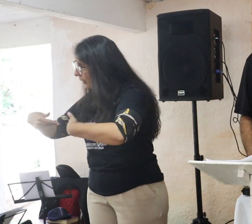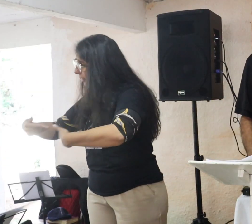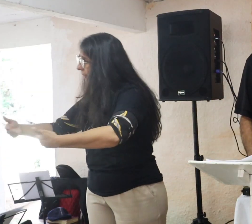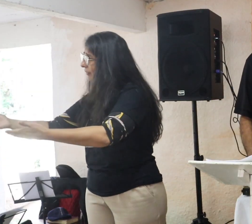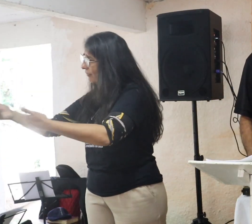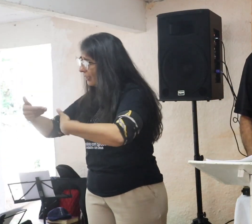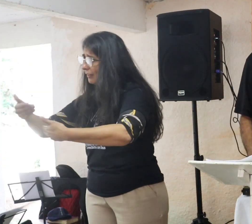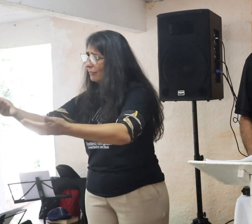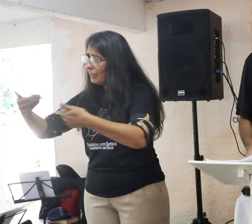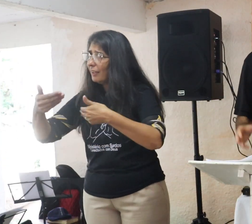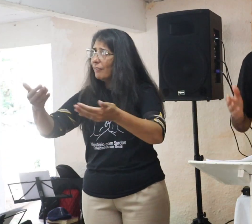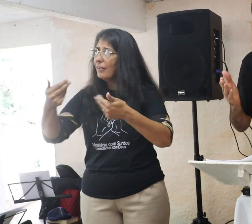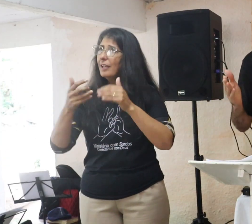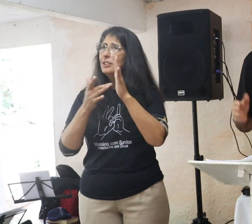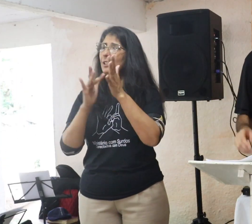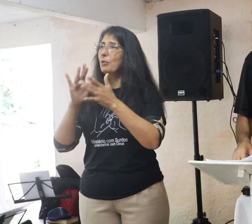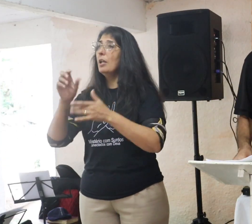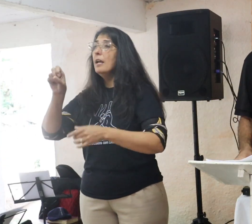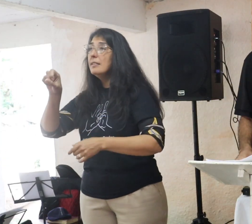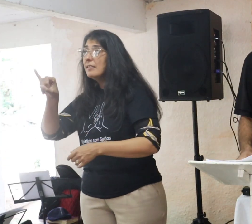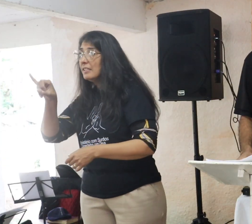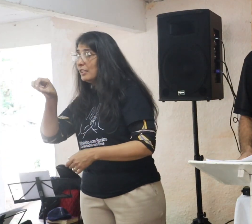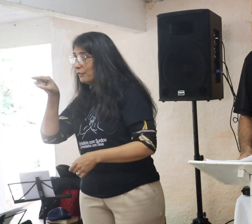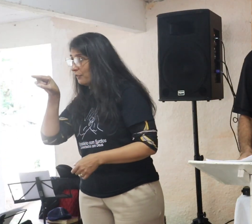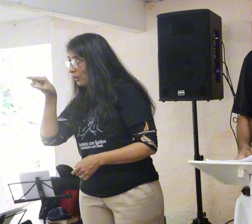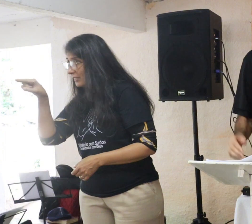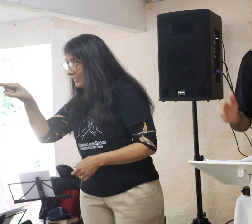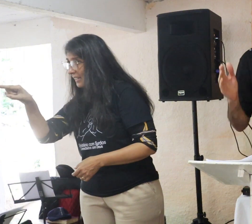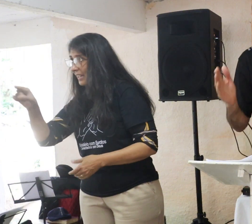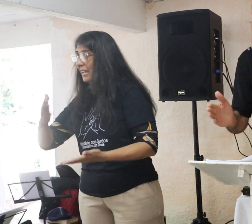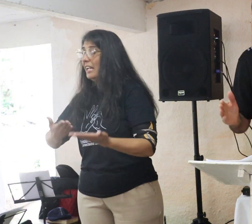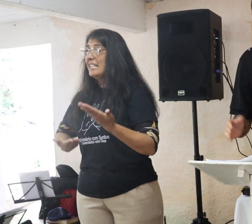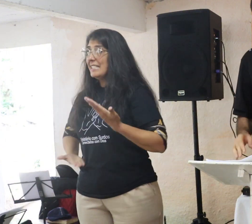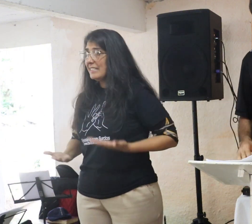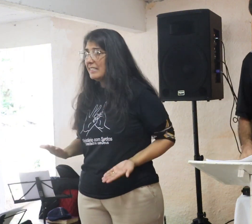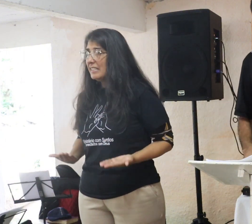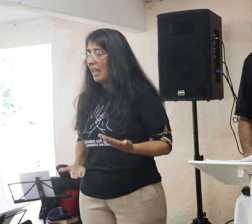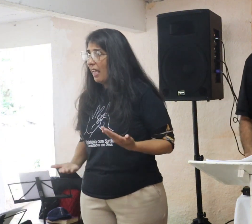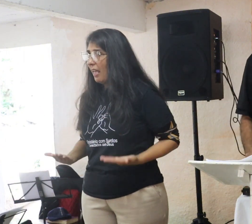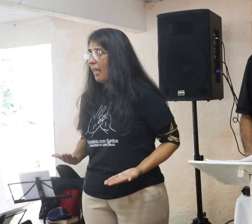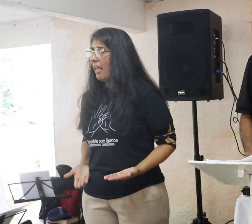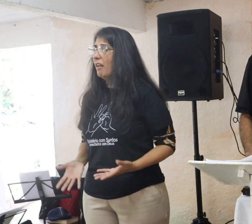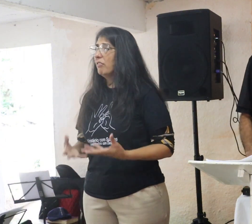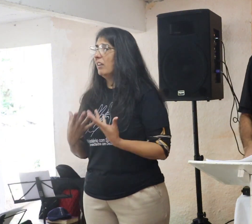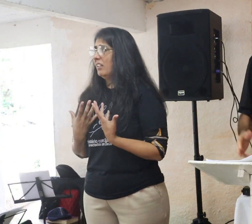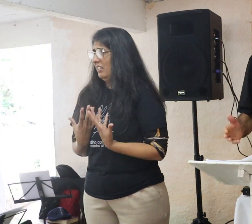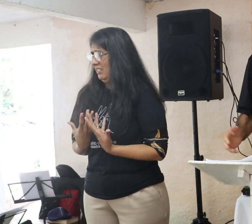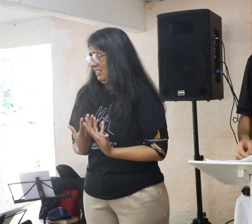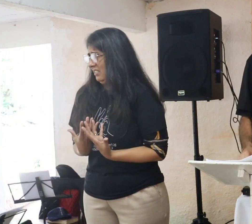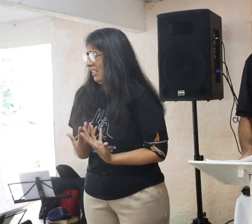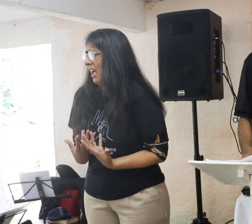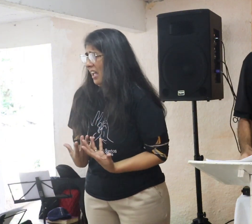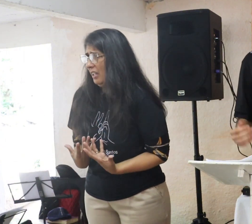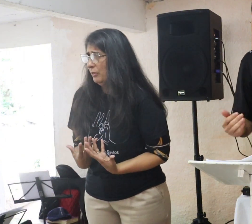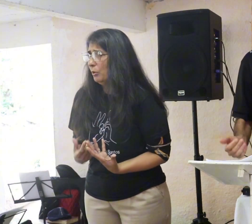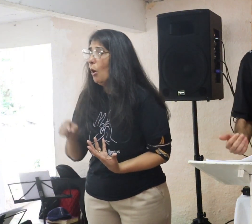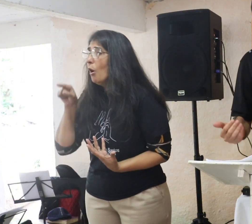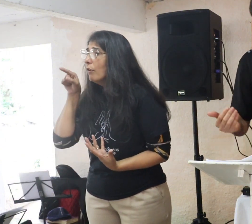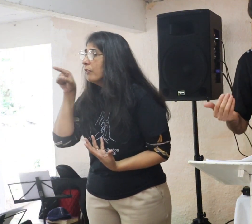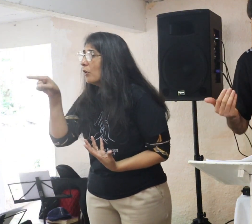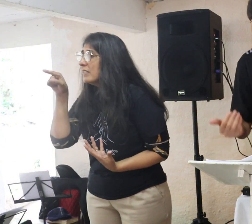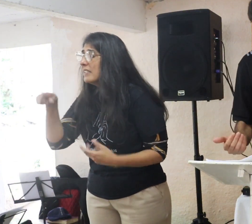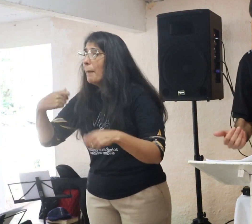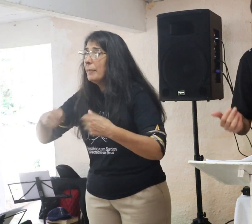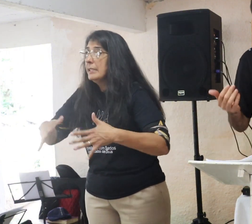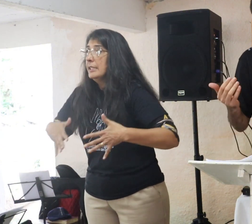promessa. Se você é um servo cansado no ministério, anime-se no Senhor. Saiba que existe uma coroa